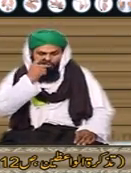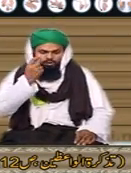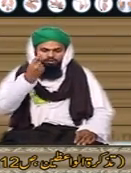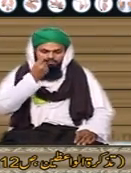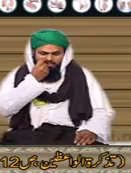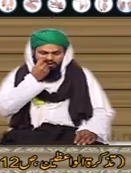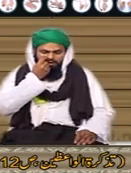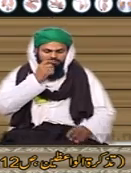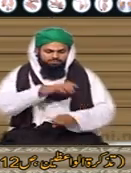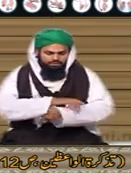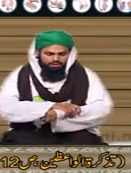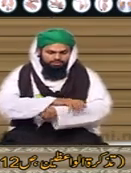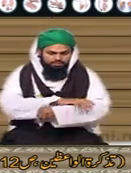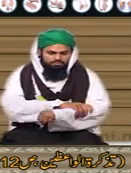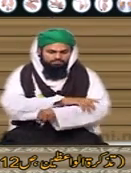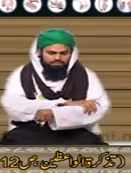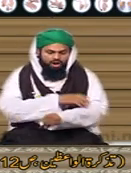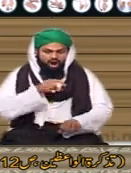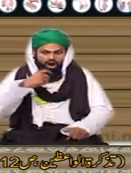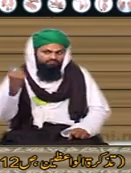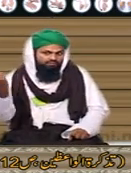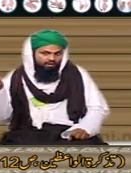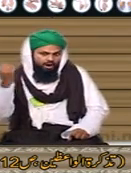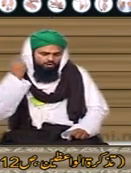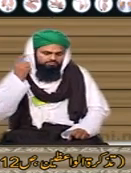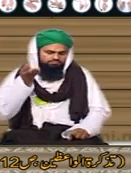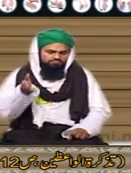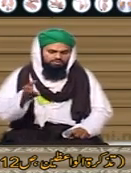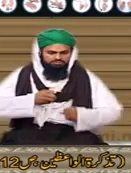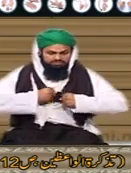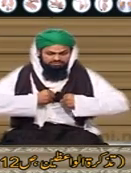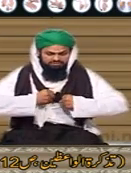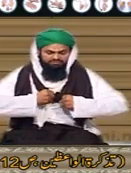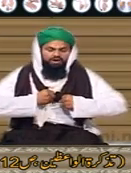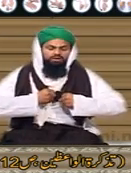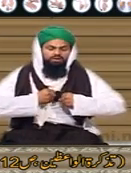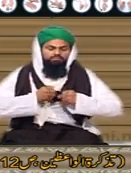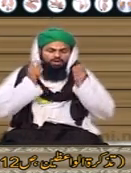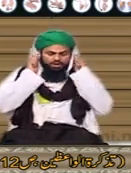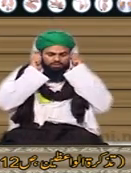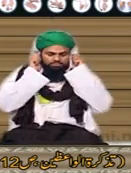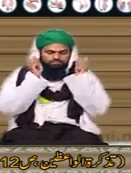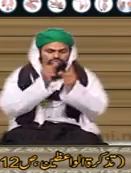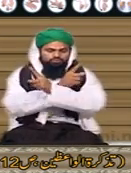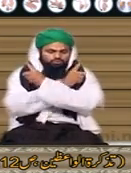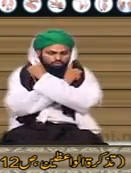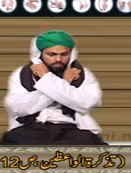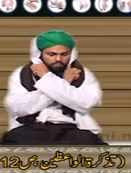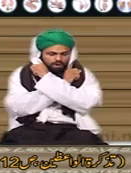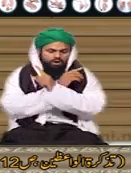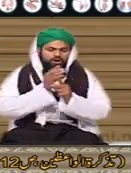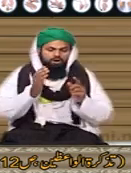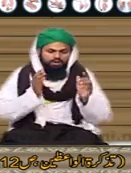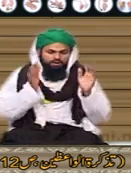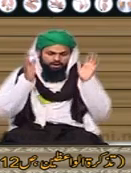میں مصروف ہے کہ مجھے غیب سے آواز آئی کہ یہ جوانی میں توبہ کیا کرتا تھا اور نماز روزے کا پابند